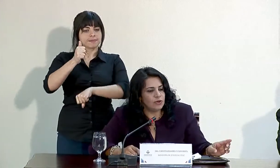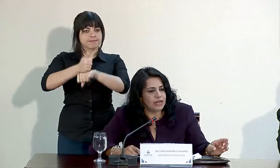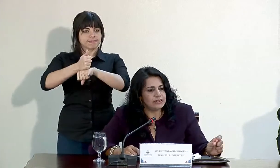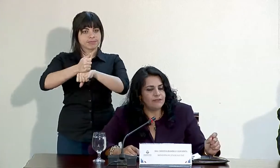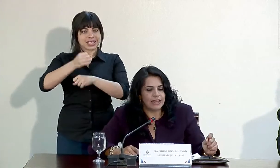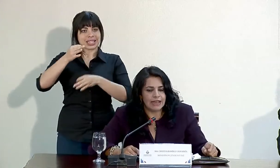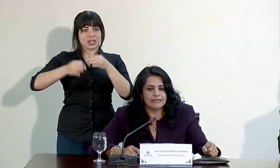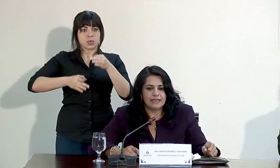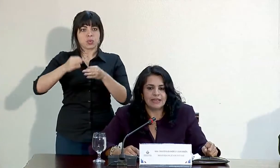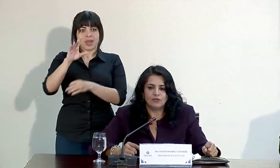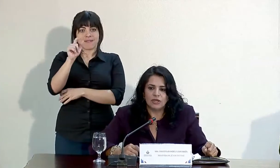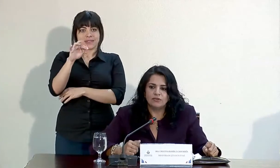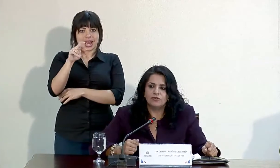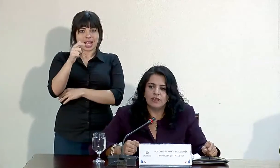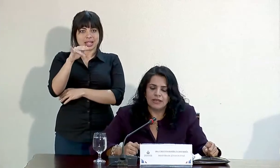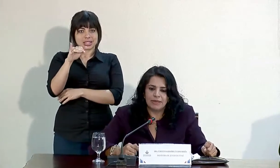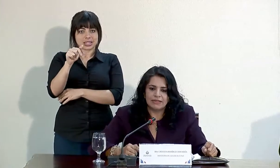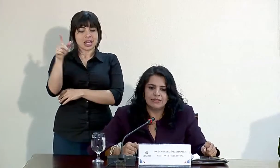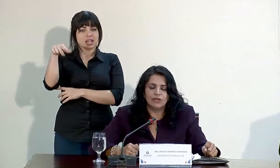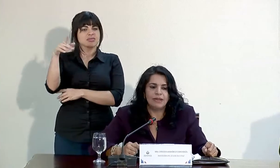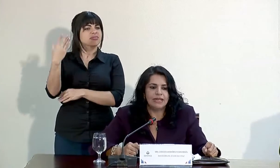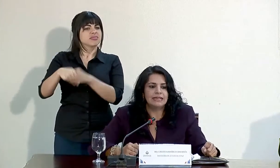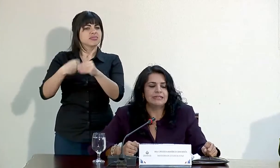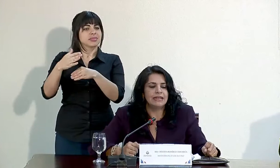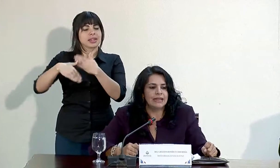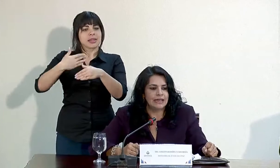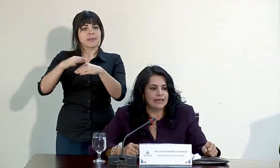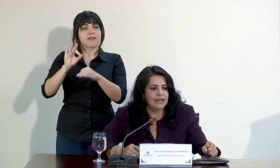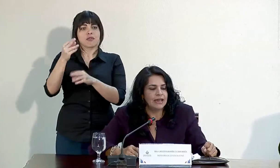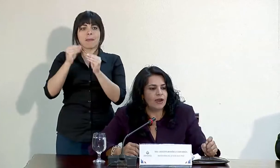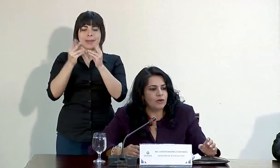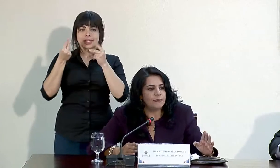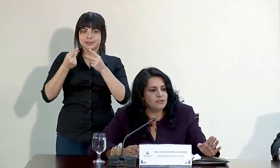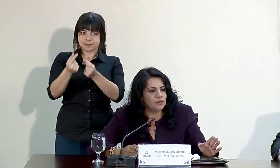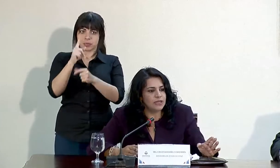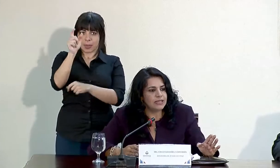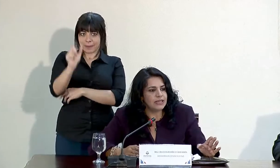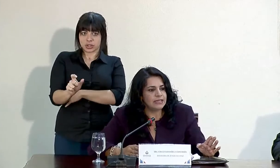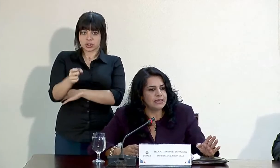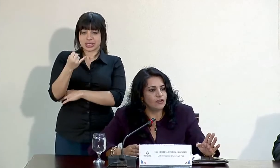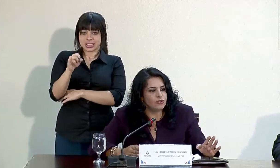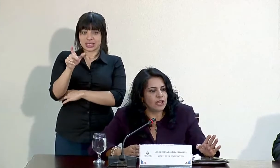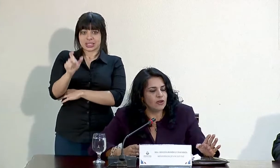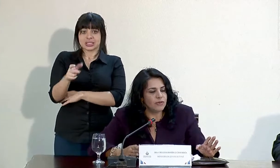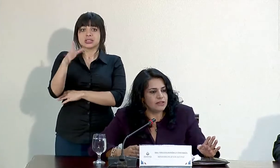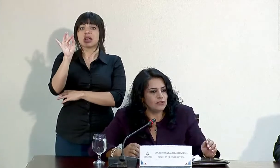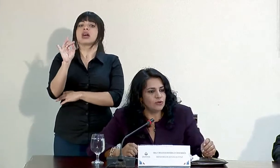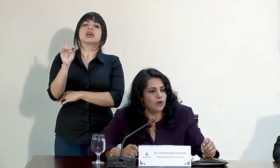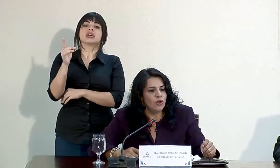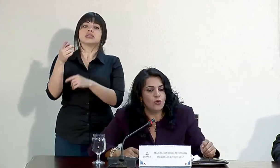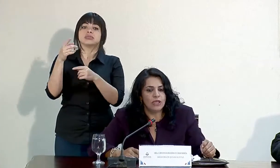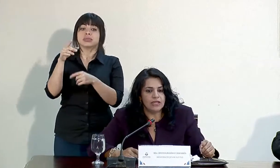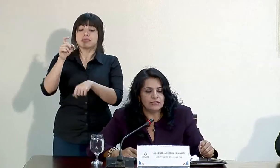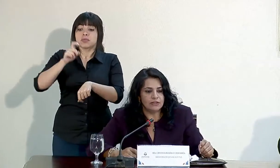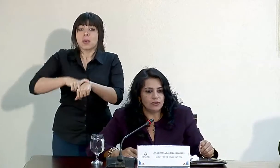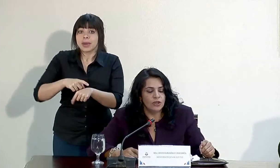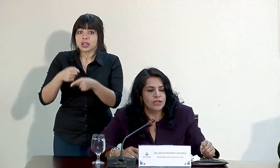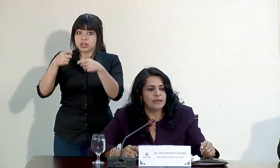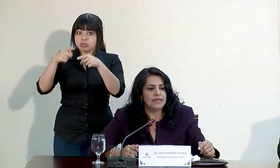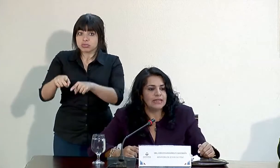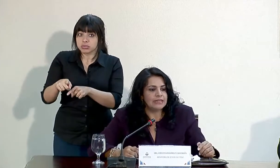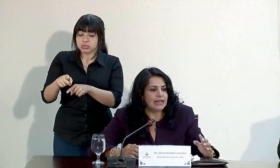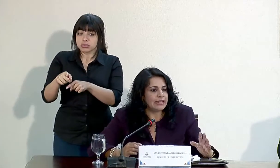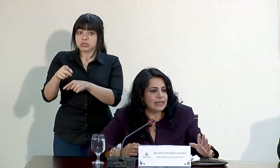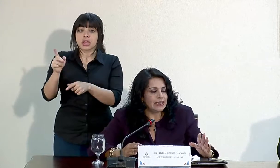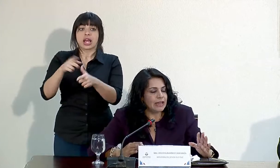estableciendo tribunales de flagrancia, que son estos que tramitan de una manera acelerada a una persona que es encontrada cometiendo un ilícito,